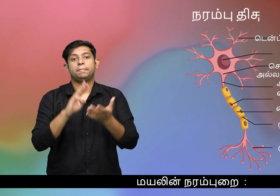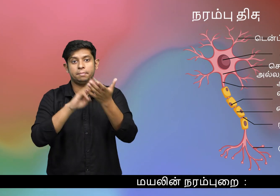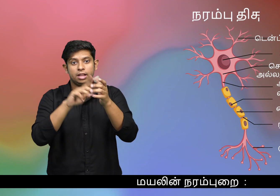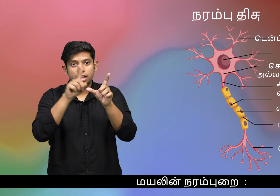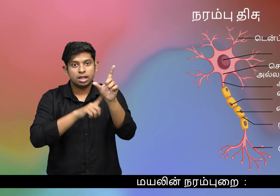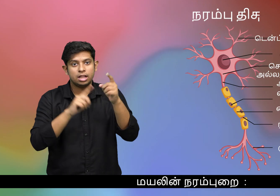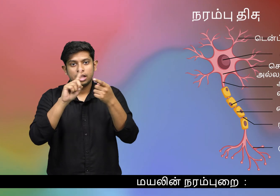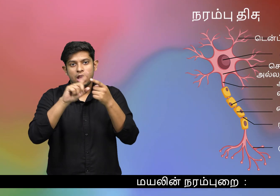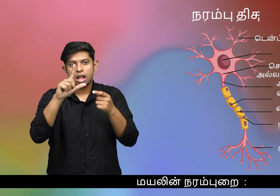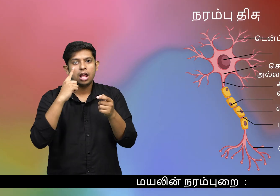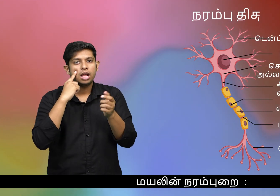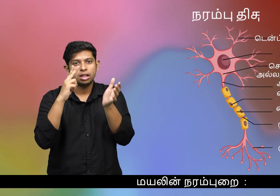மயலின் நரம்புரை